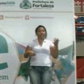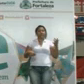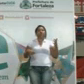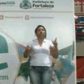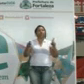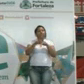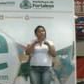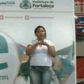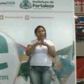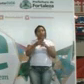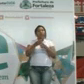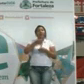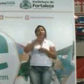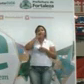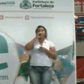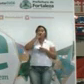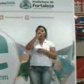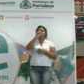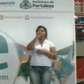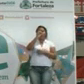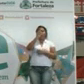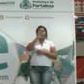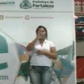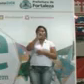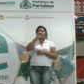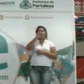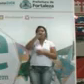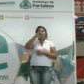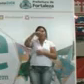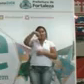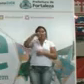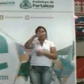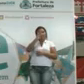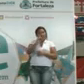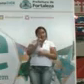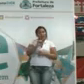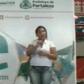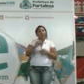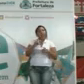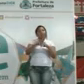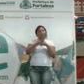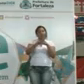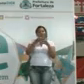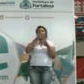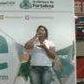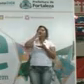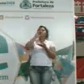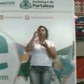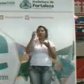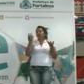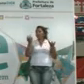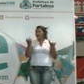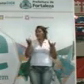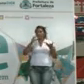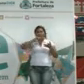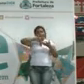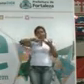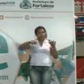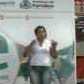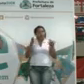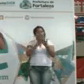o absinto, que é a bebida dos vampiros, final do século XIX. Os pintores surrealistas, antes